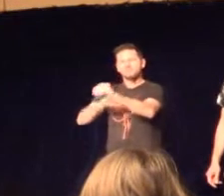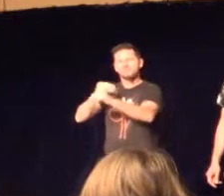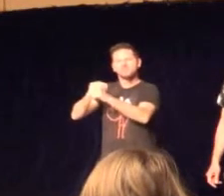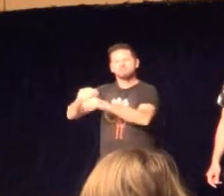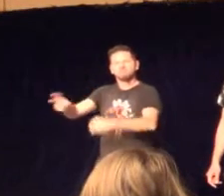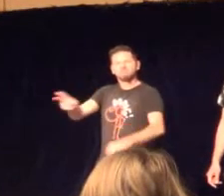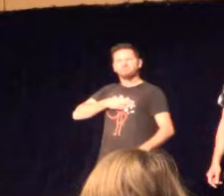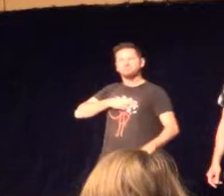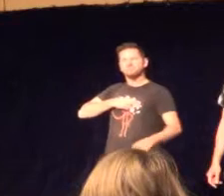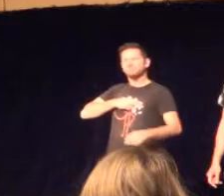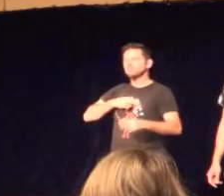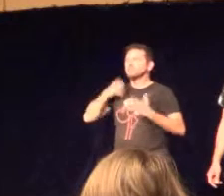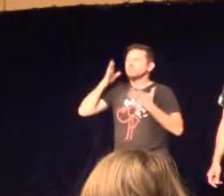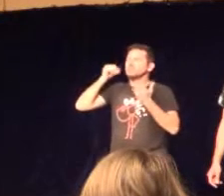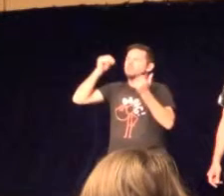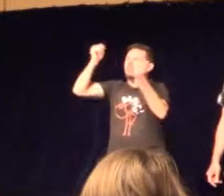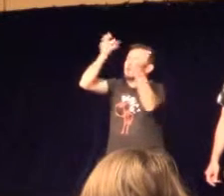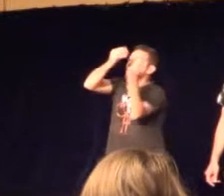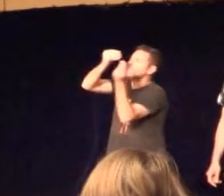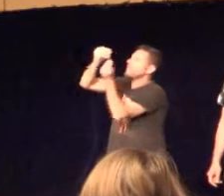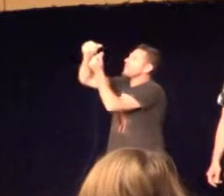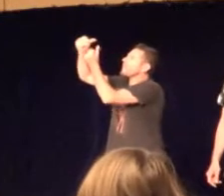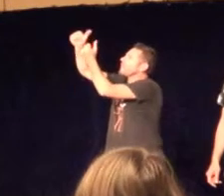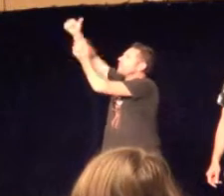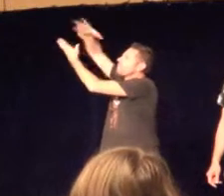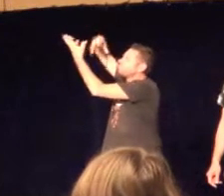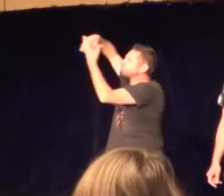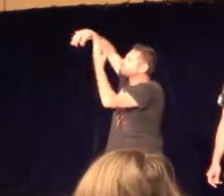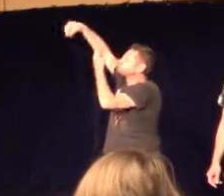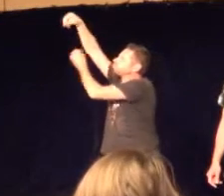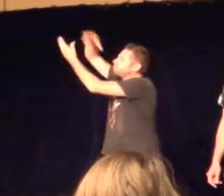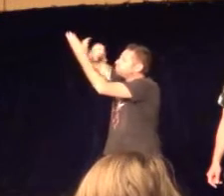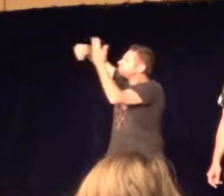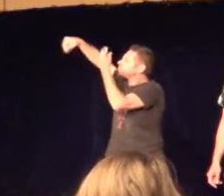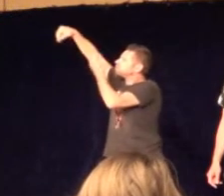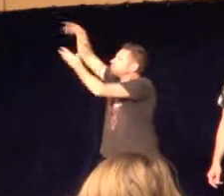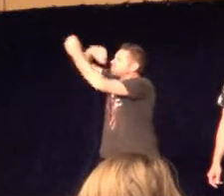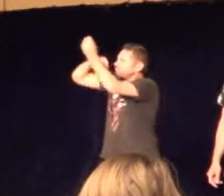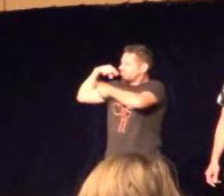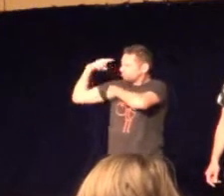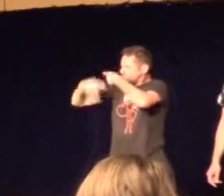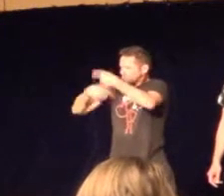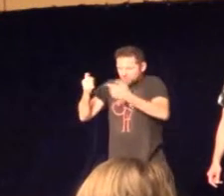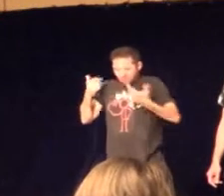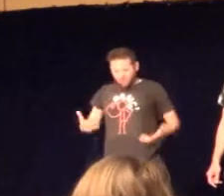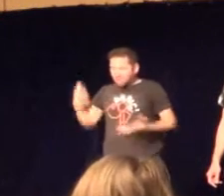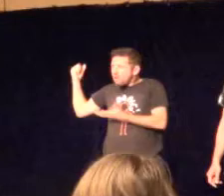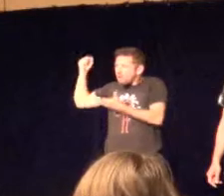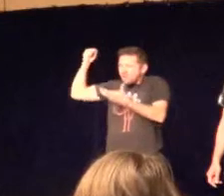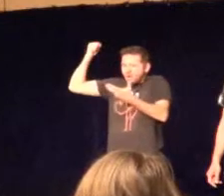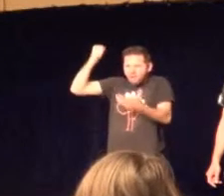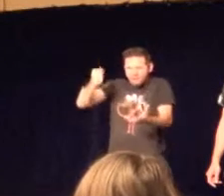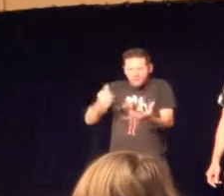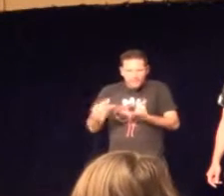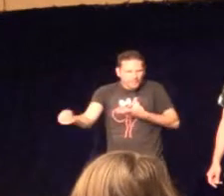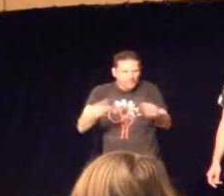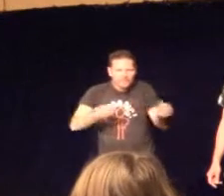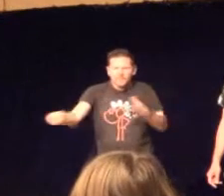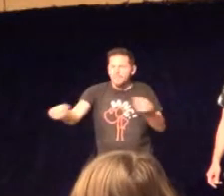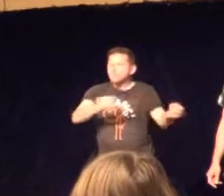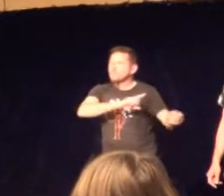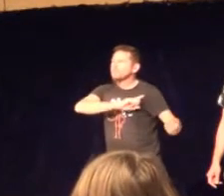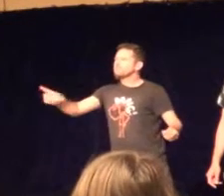fundo todas mis esperanzas en las generaciones presentes para que no se vayan